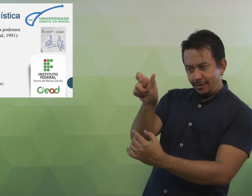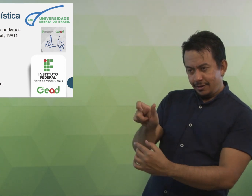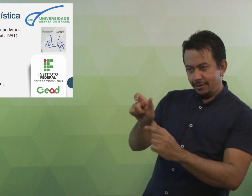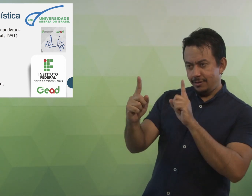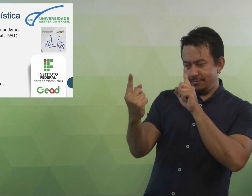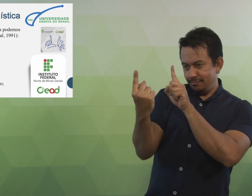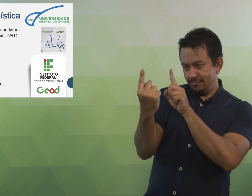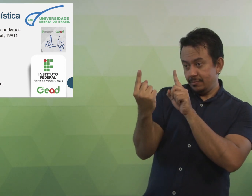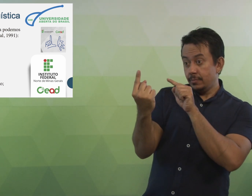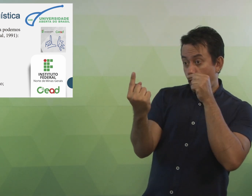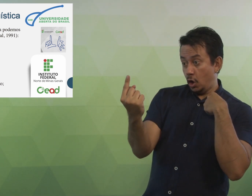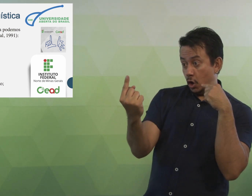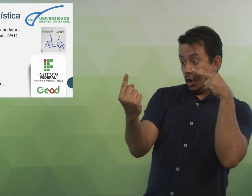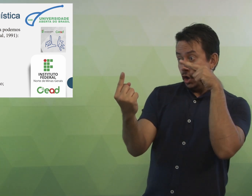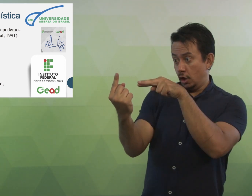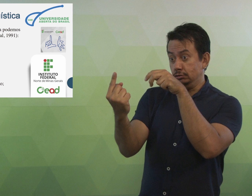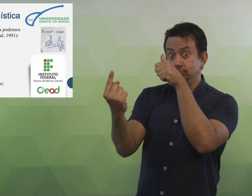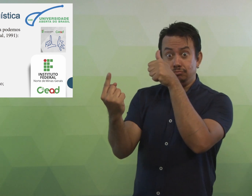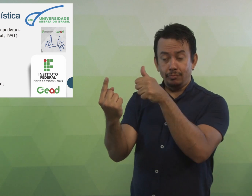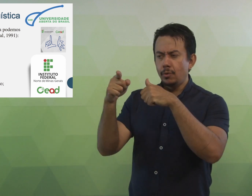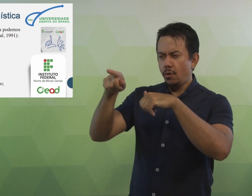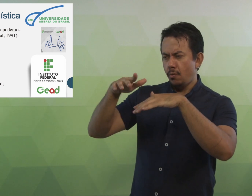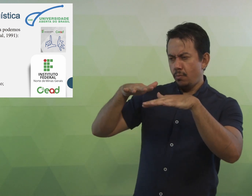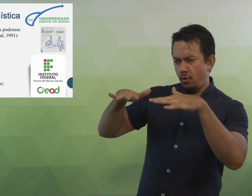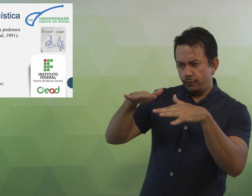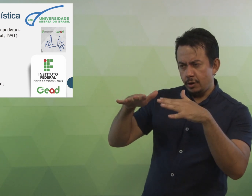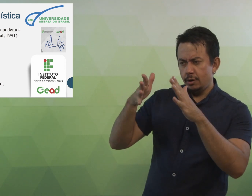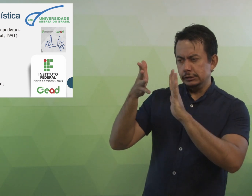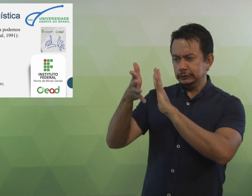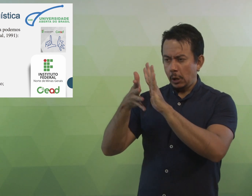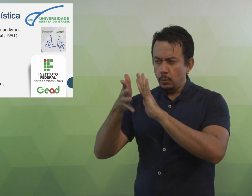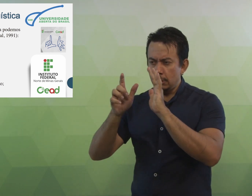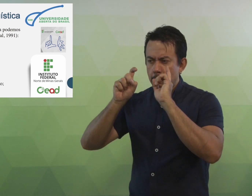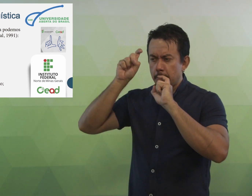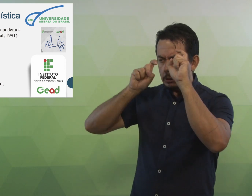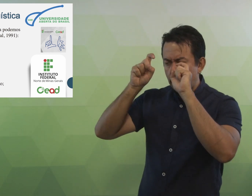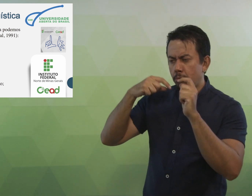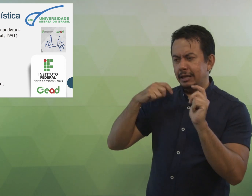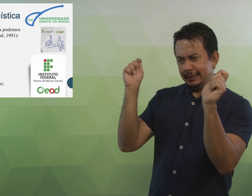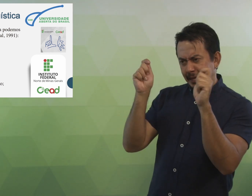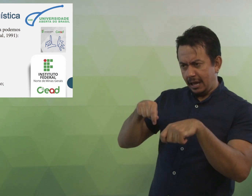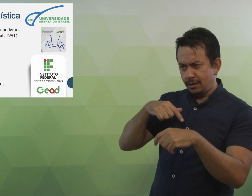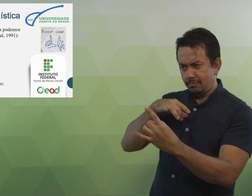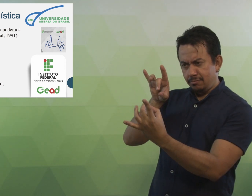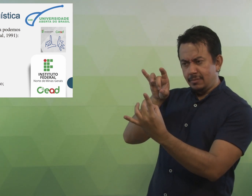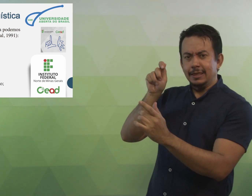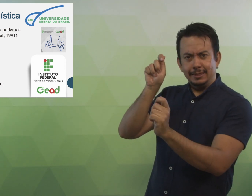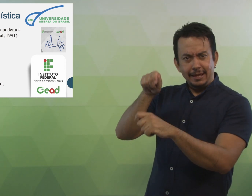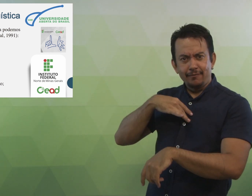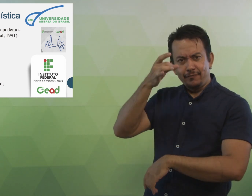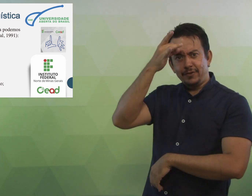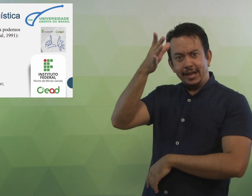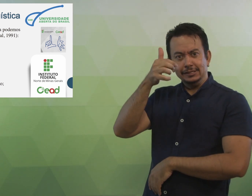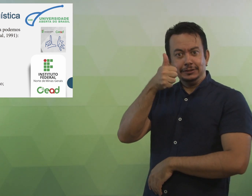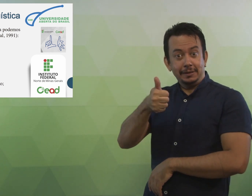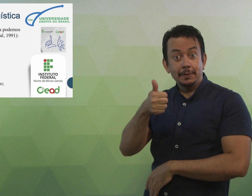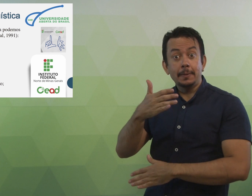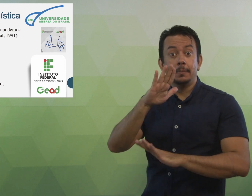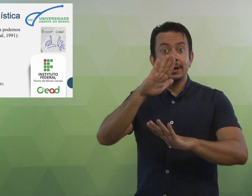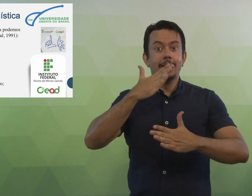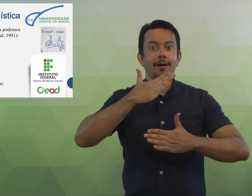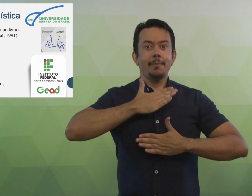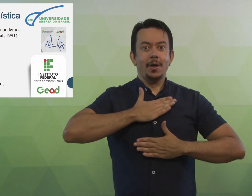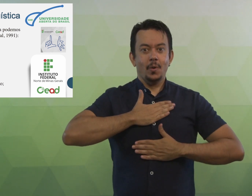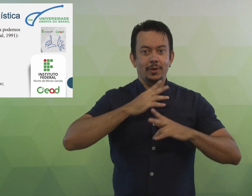expressão do surdo quando ele está se comunicando. Então, esse feedback que a gente tem é mais relacionado